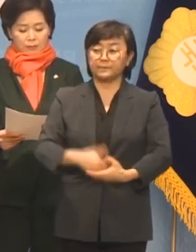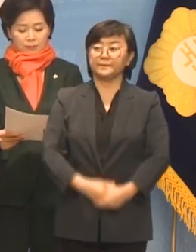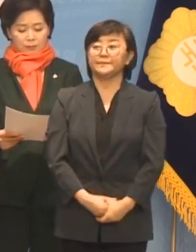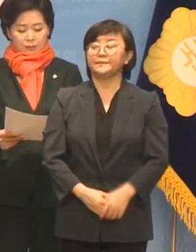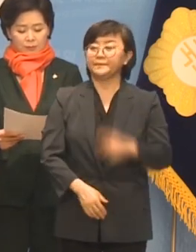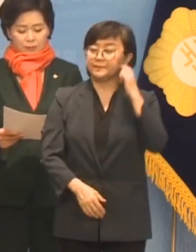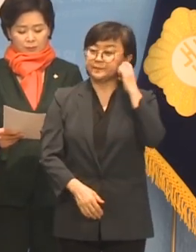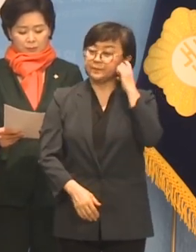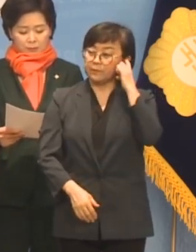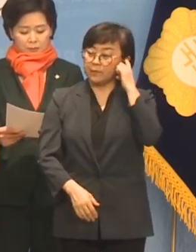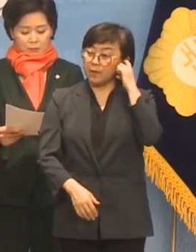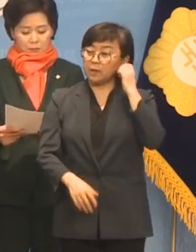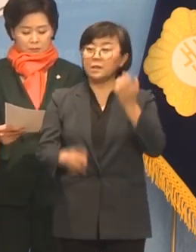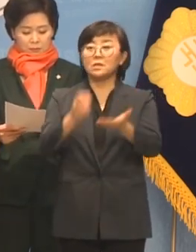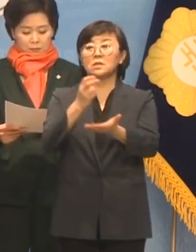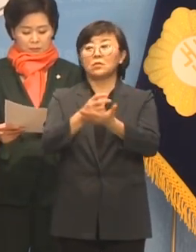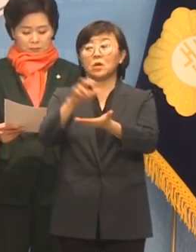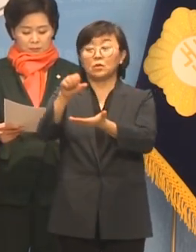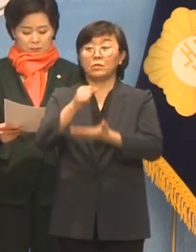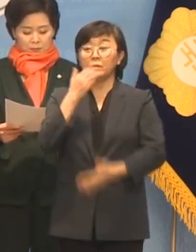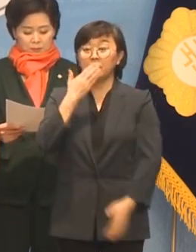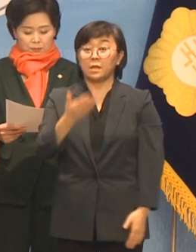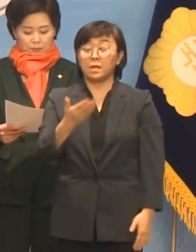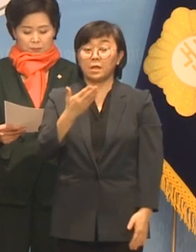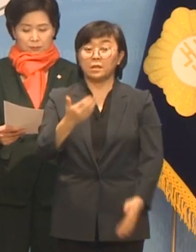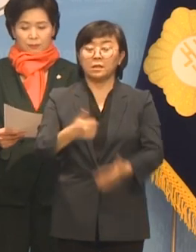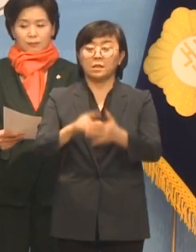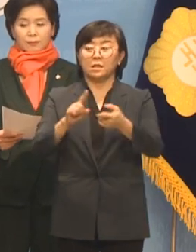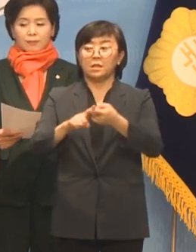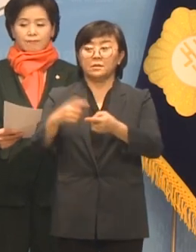하겠습니다. 이 제도가 도입되면